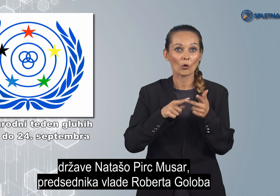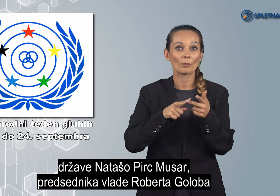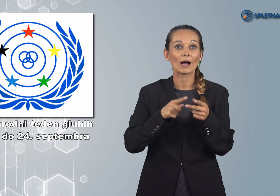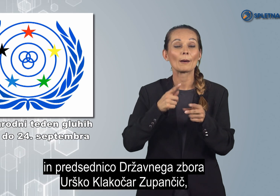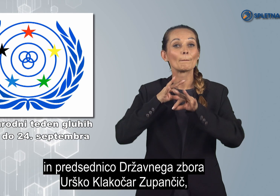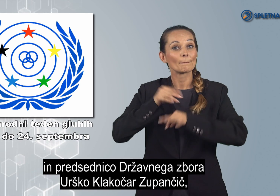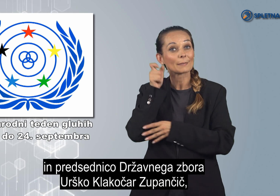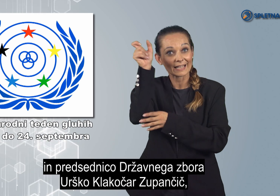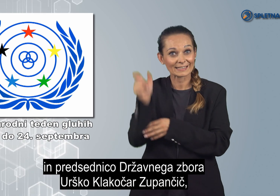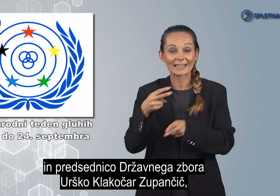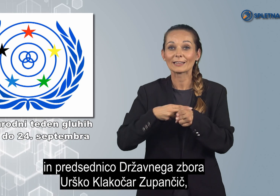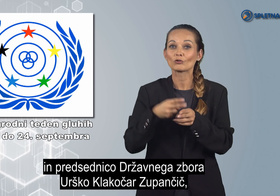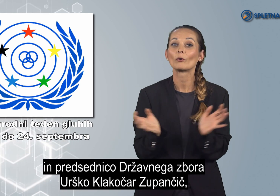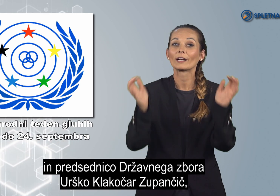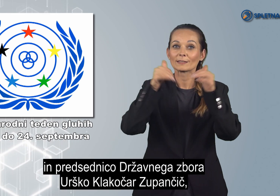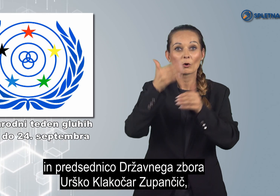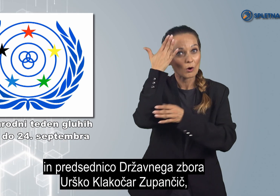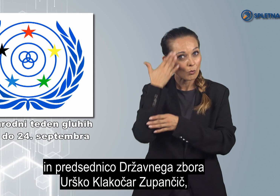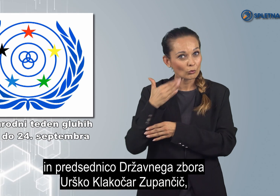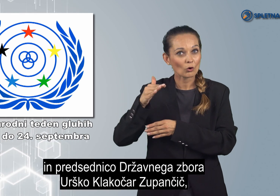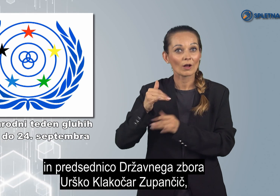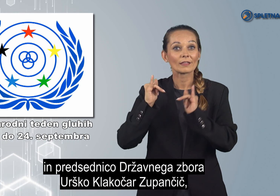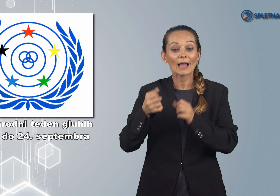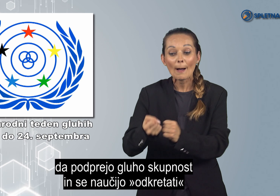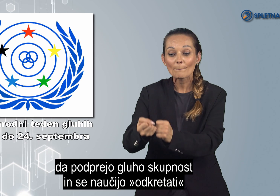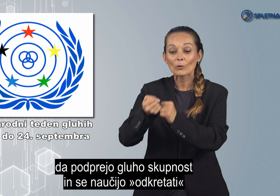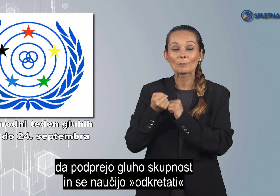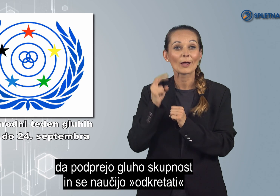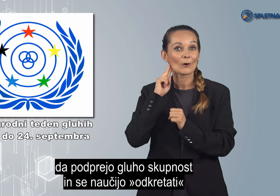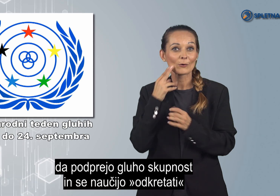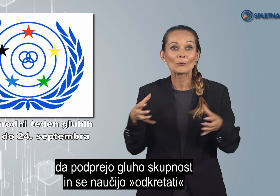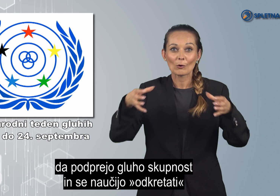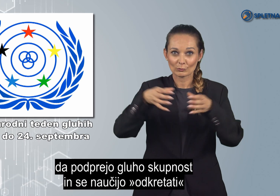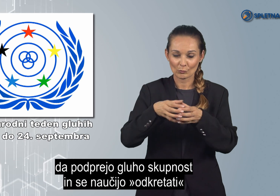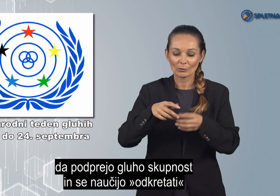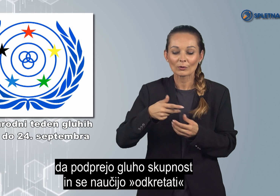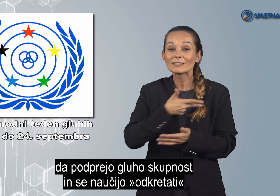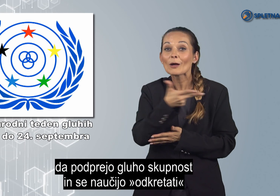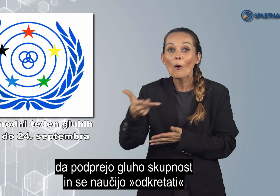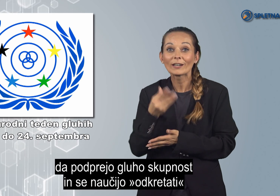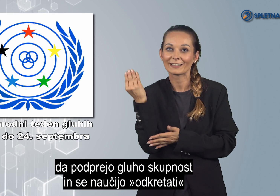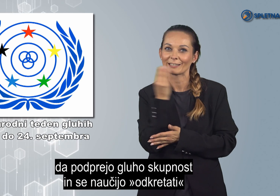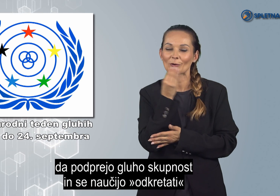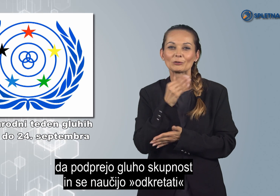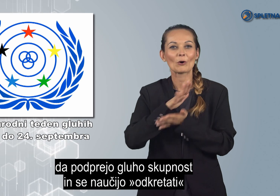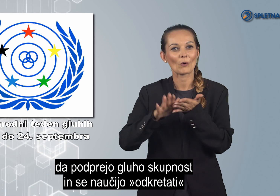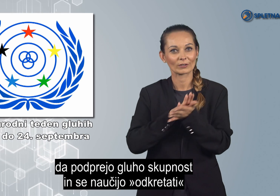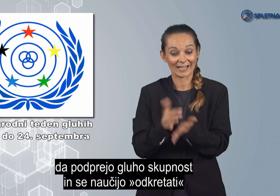zbora Urško Klokovčan Zupančič, da podprejo gluho skupnost in se naučijo odkretati letošnji slogan, ki